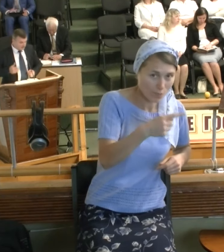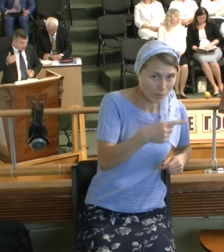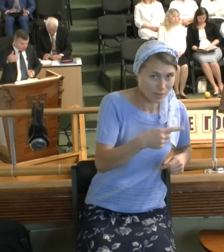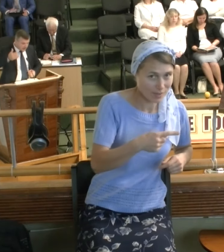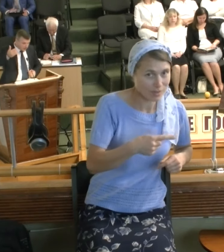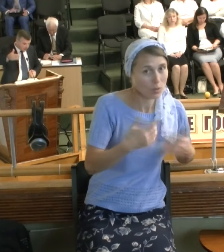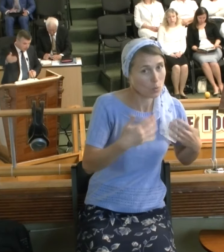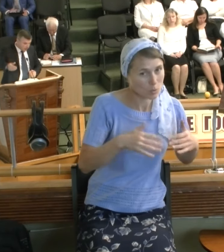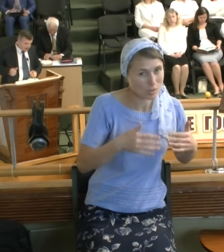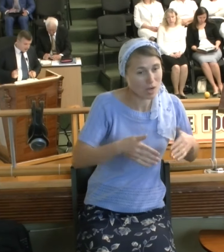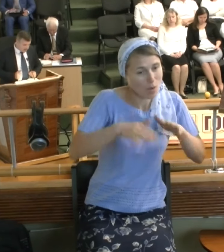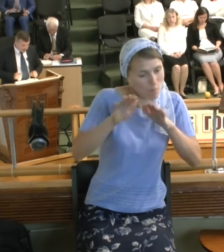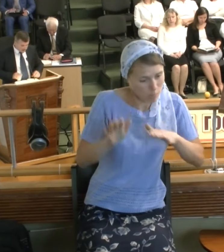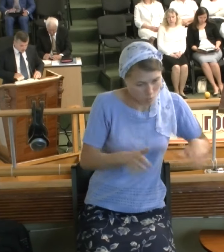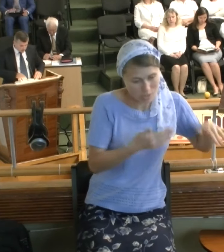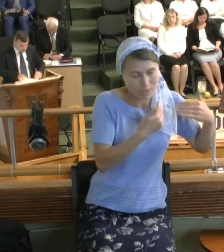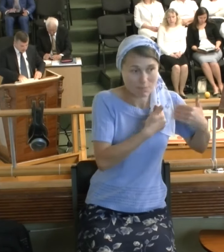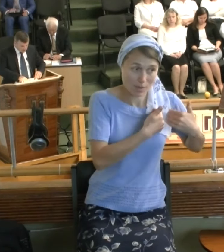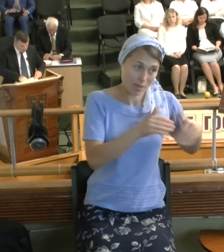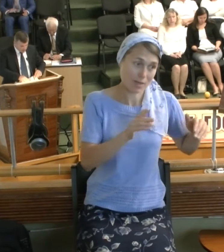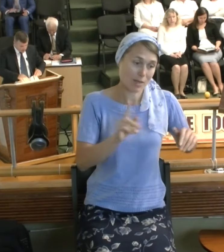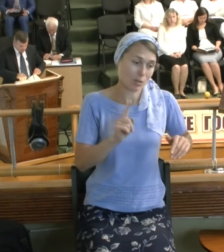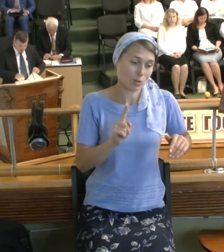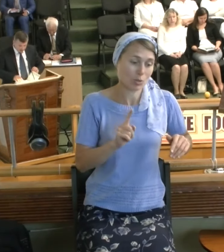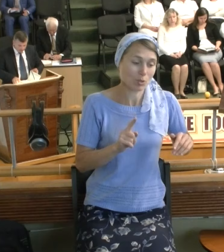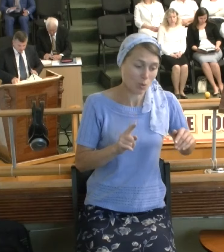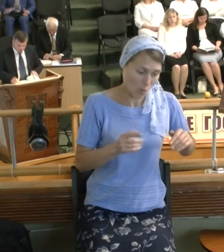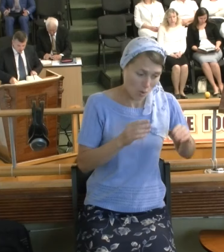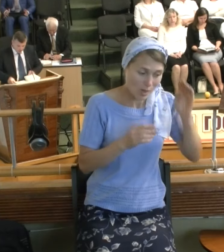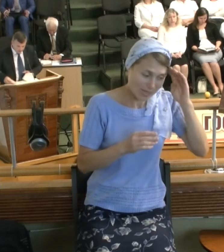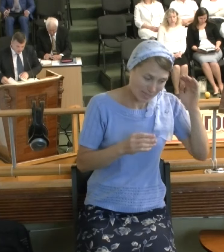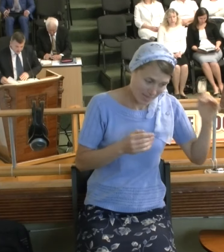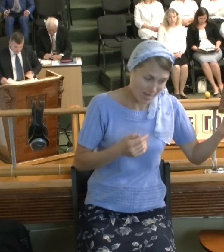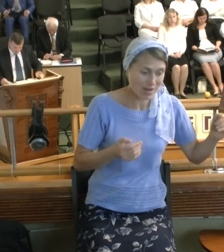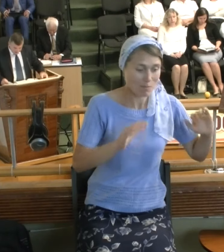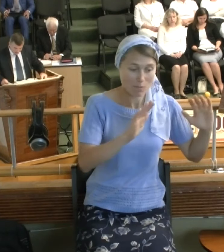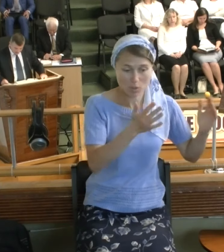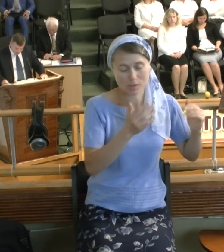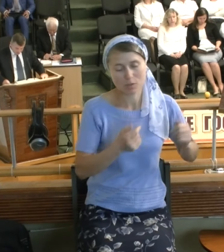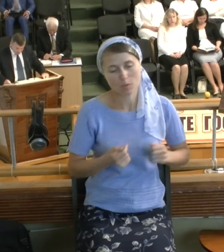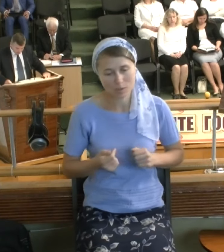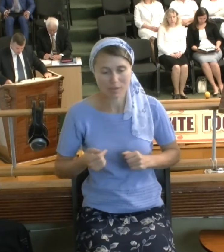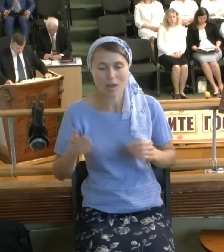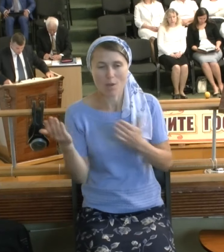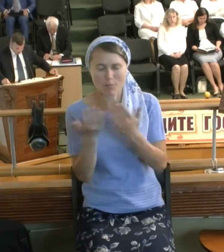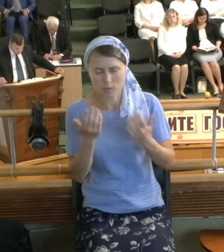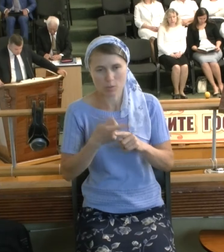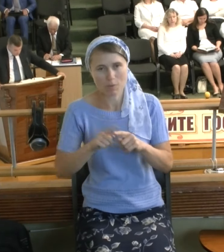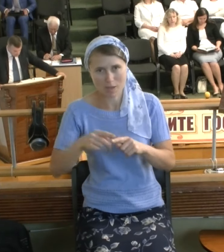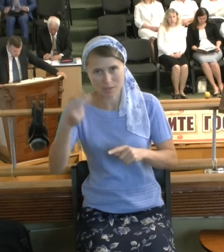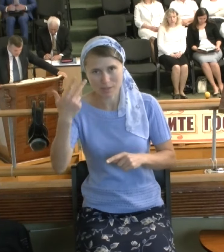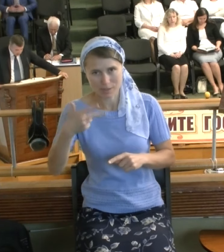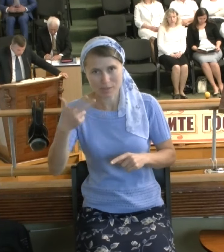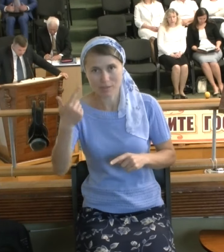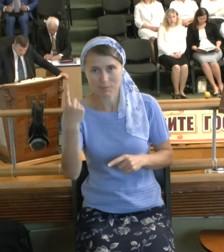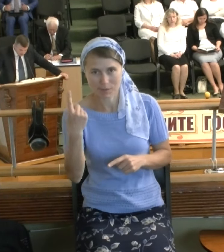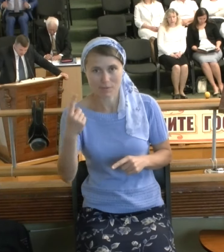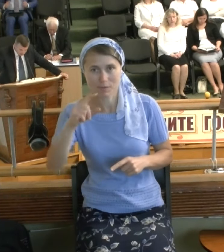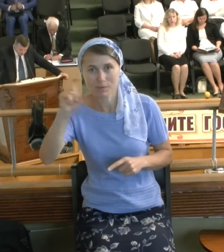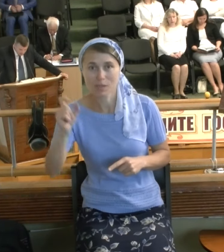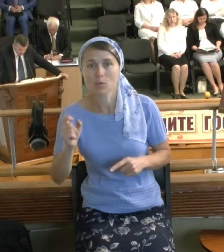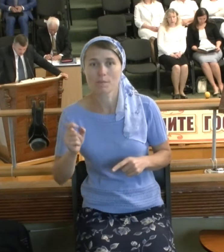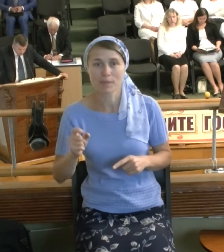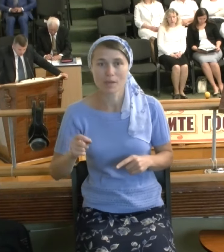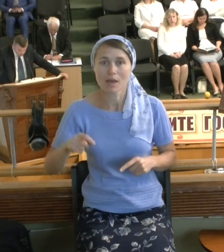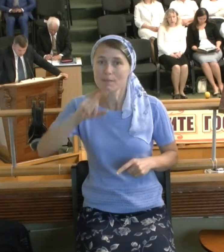уже после вот его покаяния, что с ним происходит. И мы с вами прочтем этот 31-й псалом. Псалом